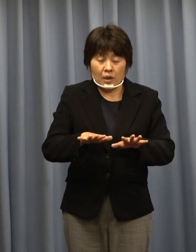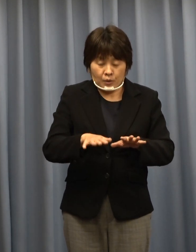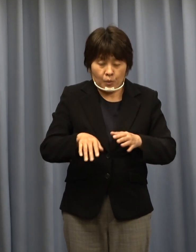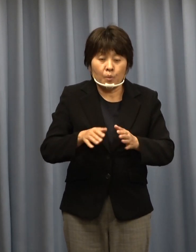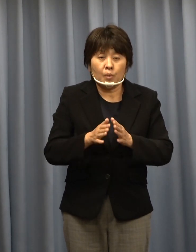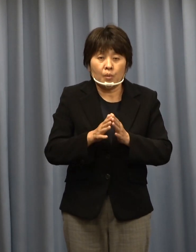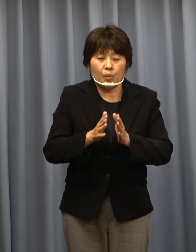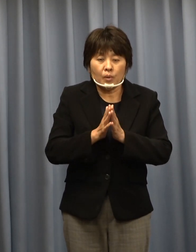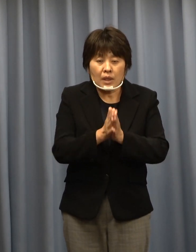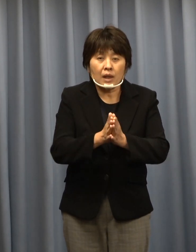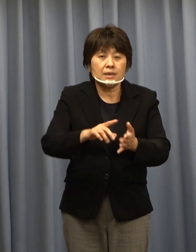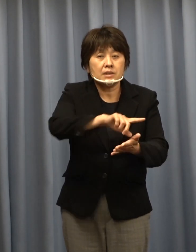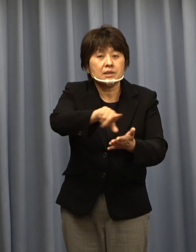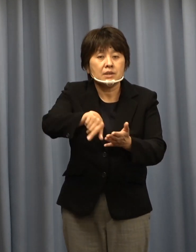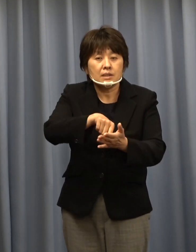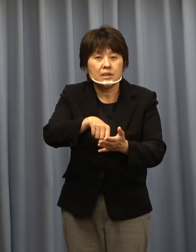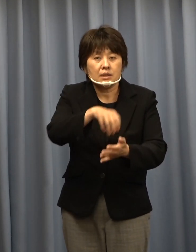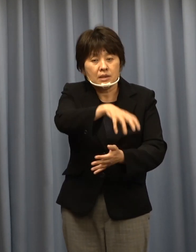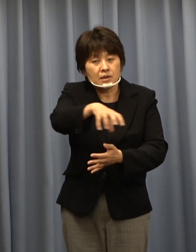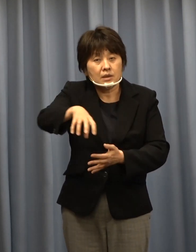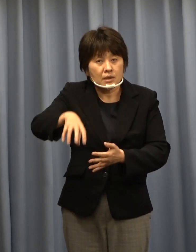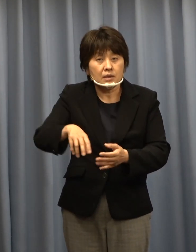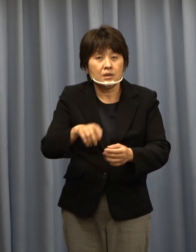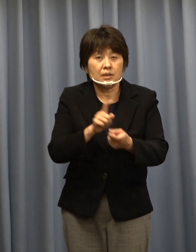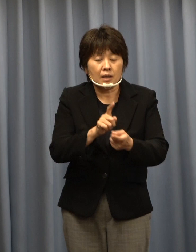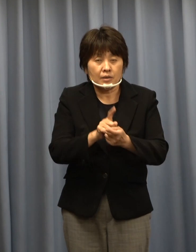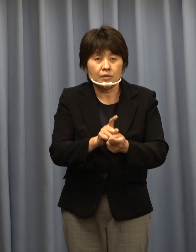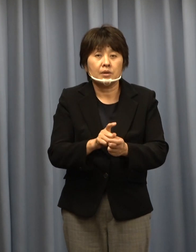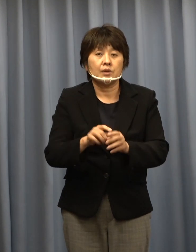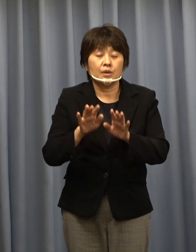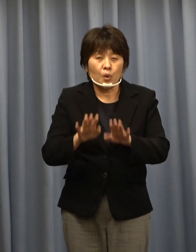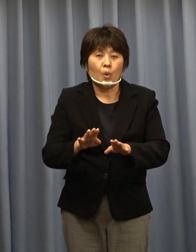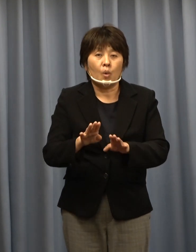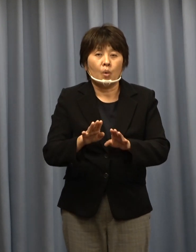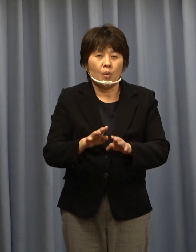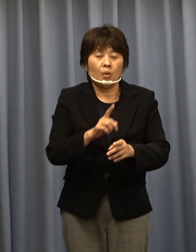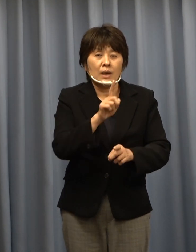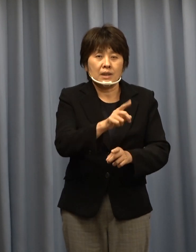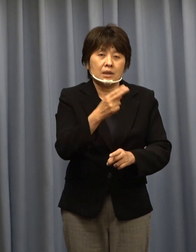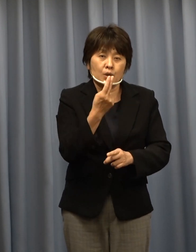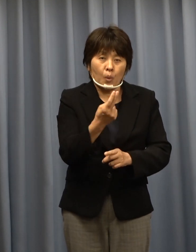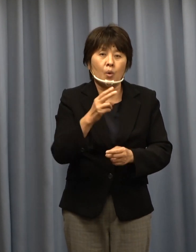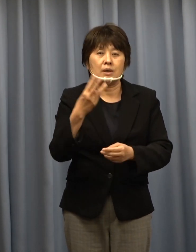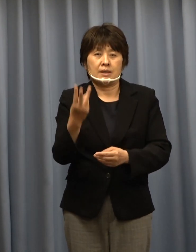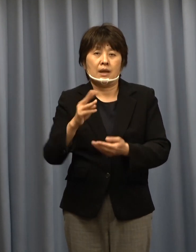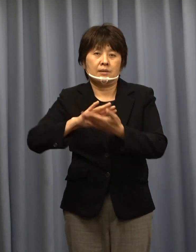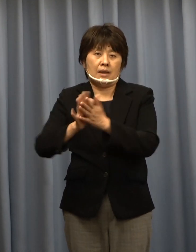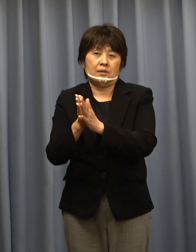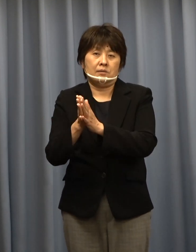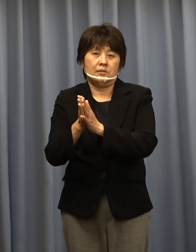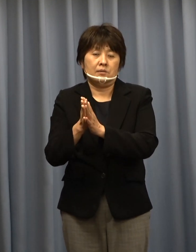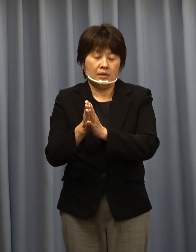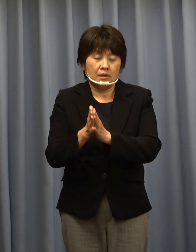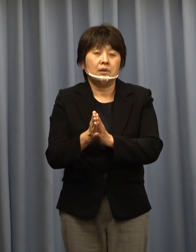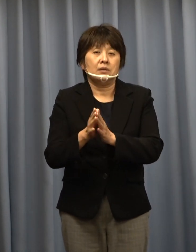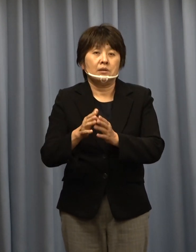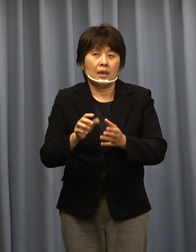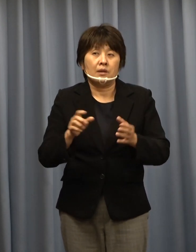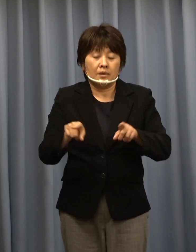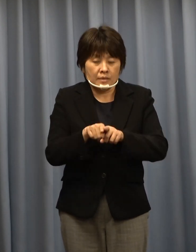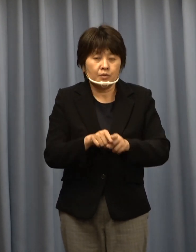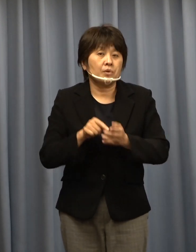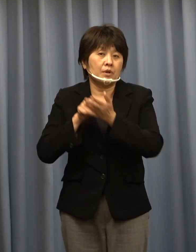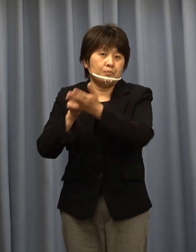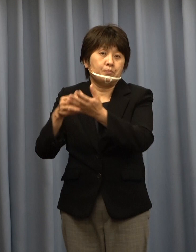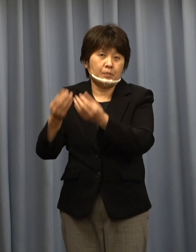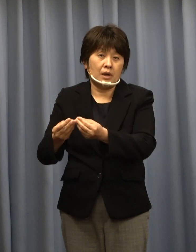願いをしている地域に対し、今日1都3県で合意をした通り5月の31日までをめ